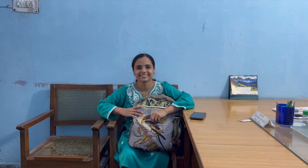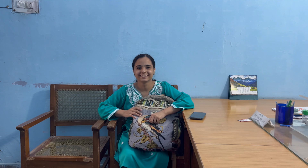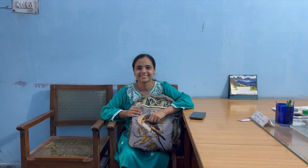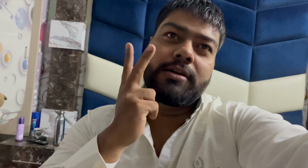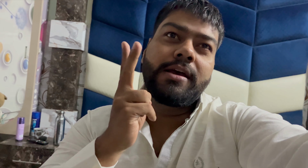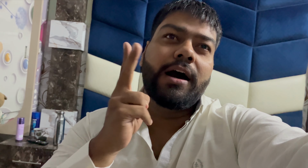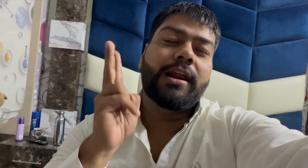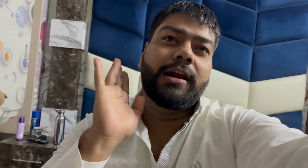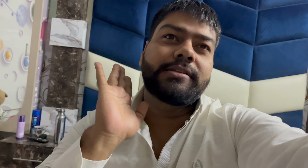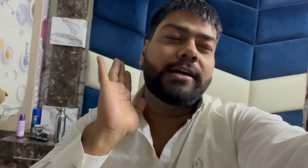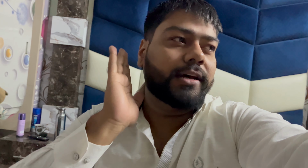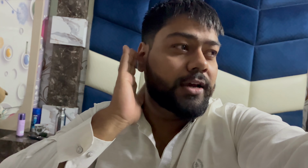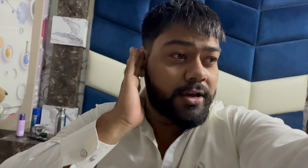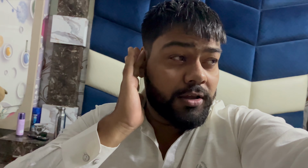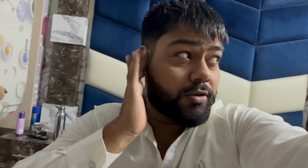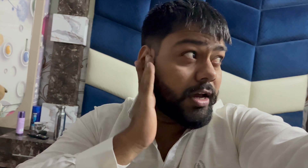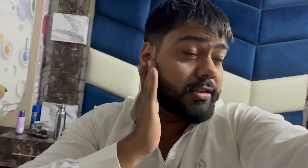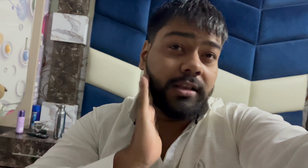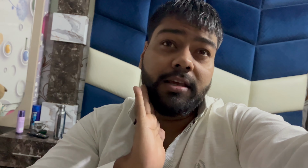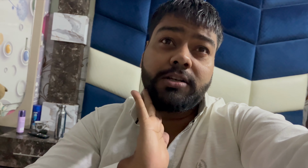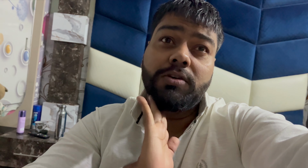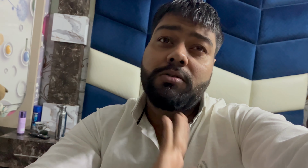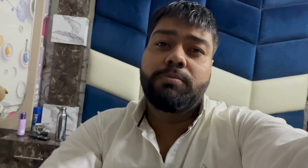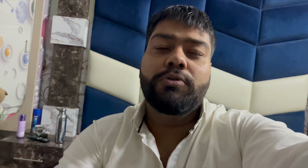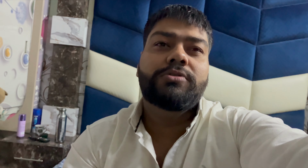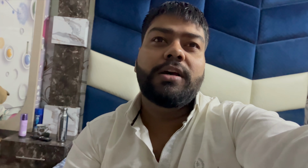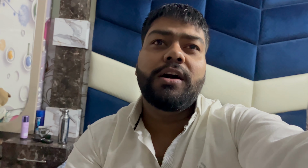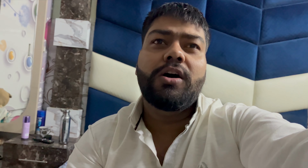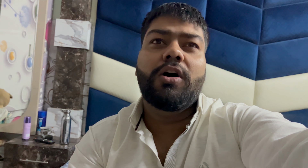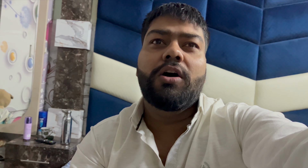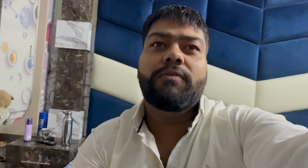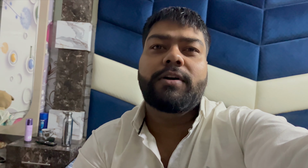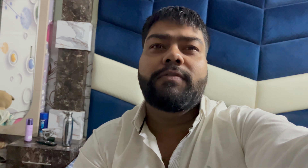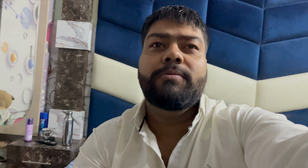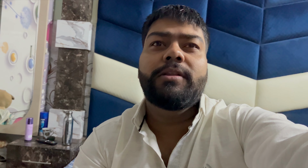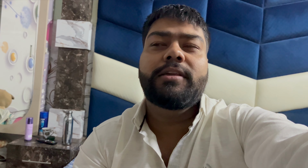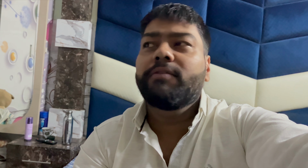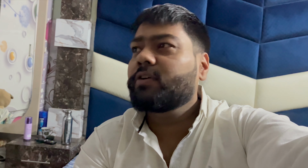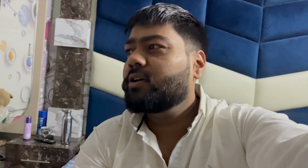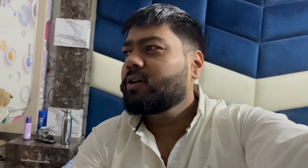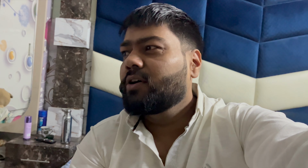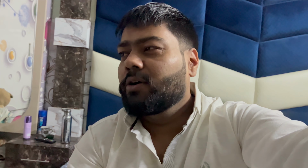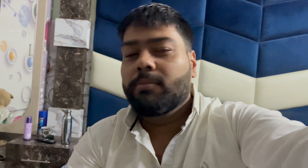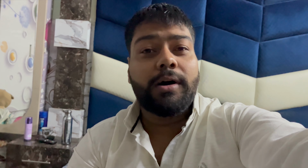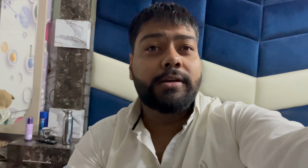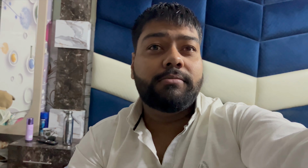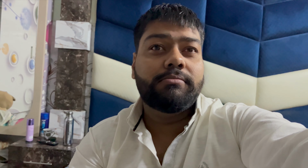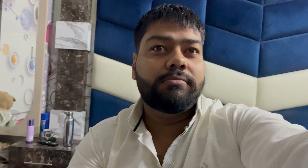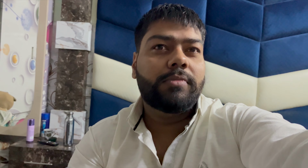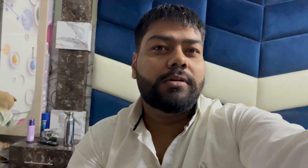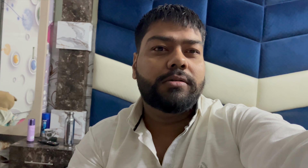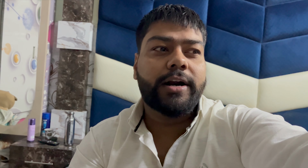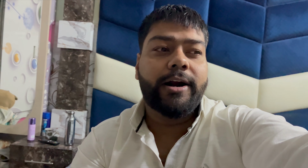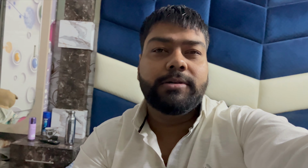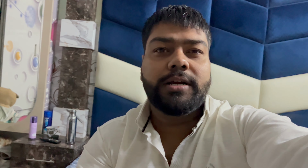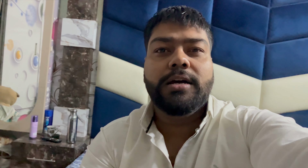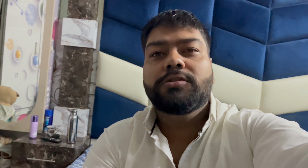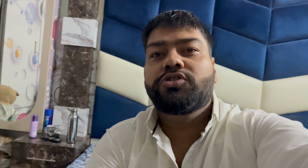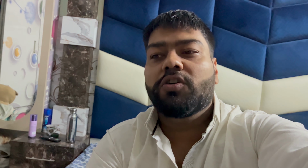चलो अलग अलग जाना है तो भाई चलते हैं, चलो पहुँचते हैं और फटाफट मिलते हैं फिर। भाई 8:30 बज गए, चलो भाई